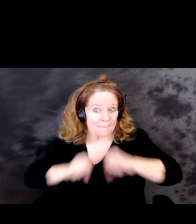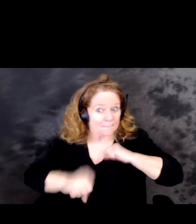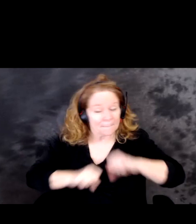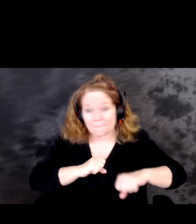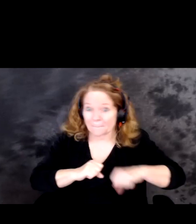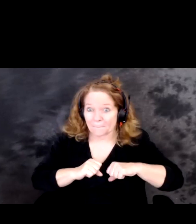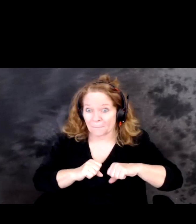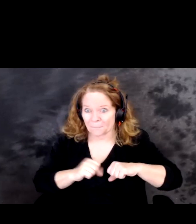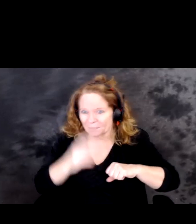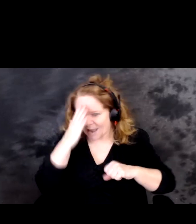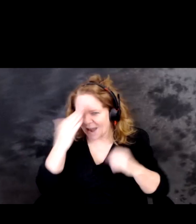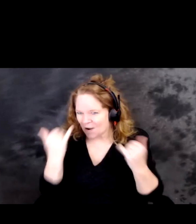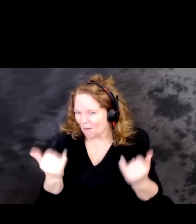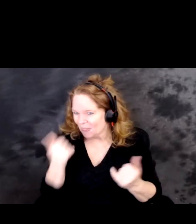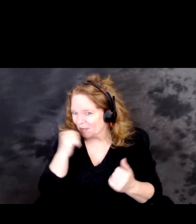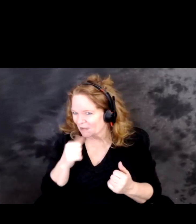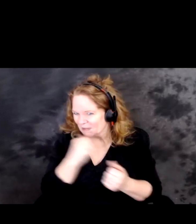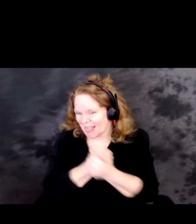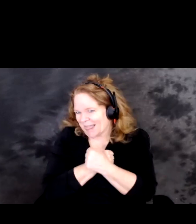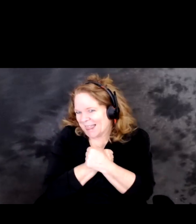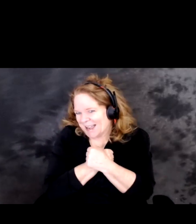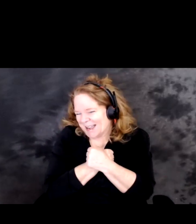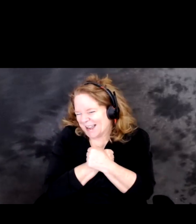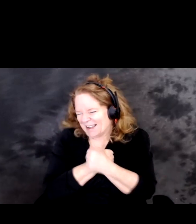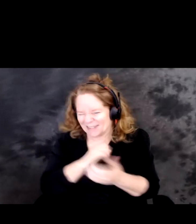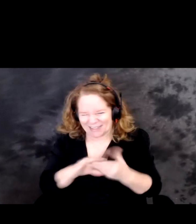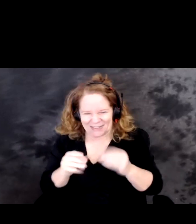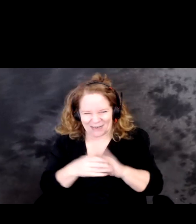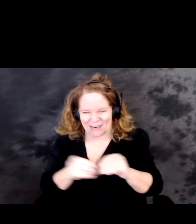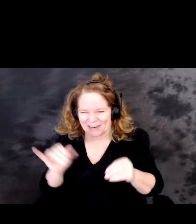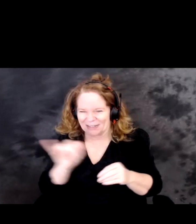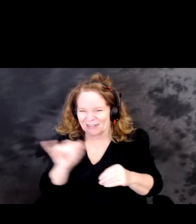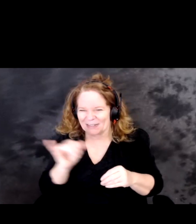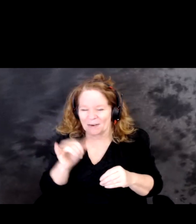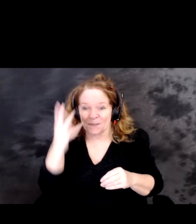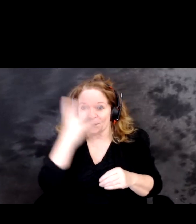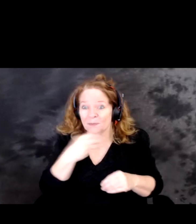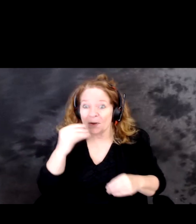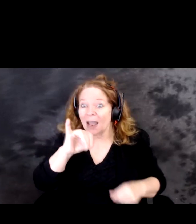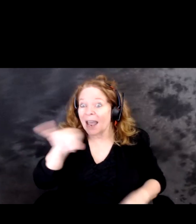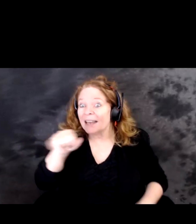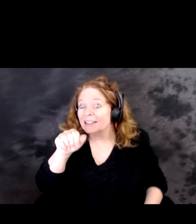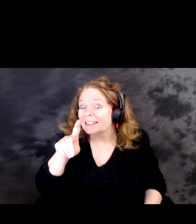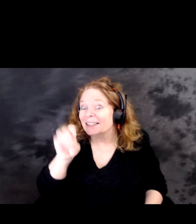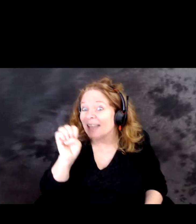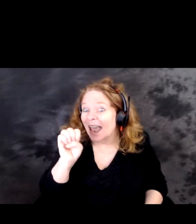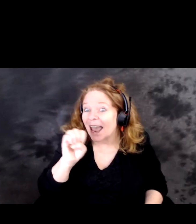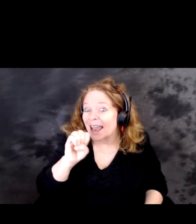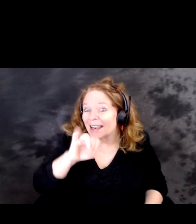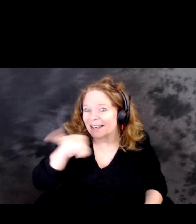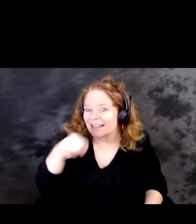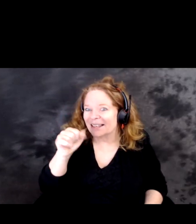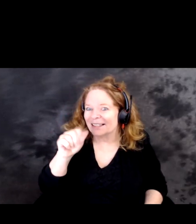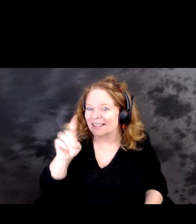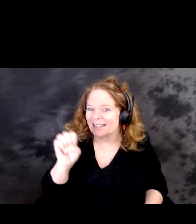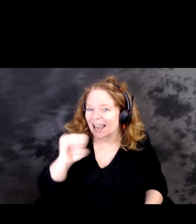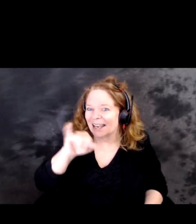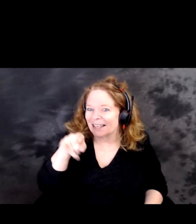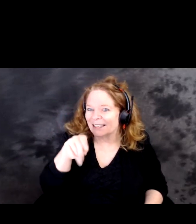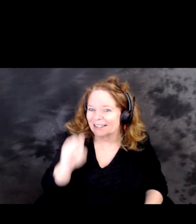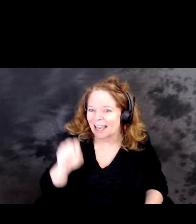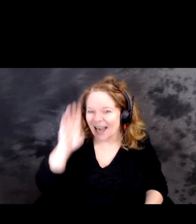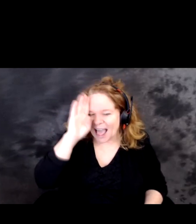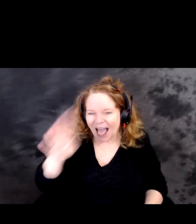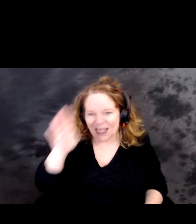Bam, bam, bam, bam, bam, bam, bam, bam, bam. Y yo sé que a esa personita le gusta la hora del cuento. Es Jade. Hola,